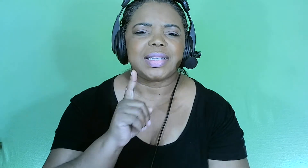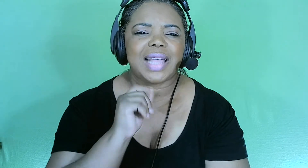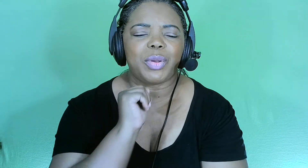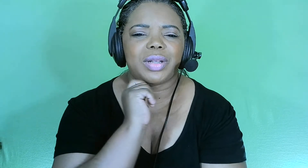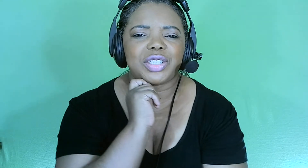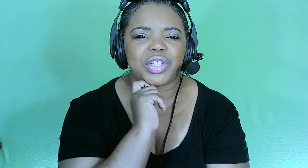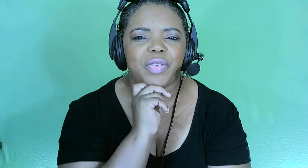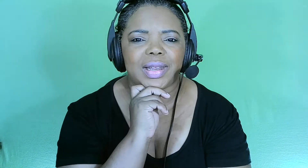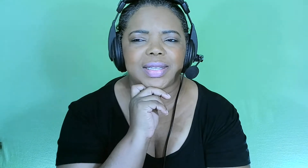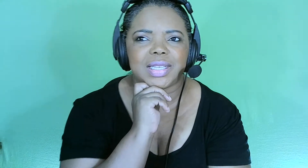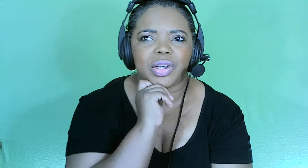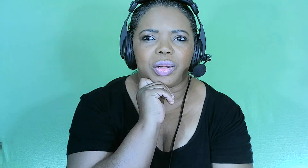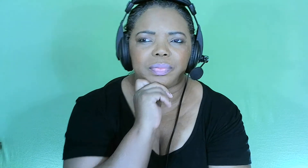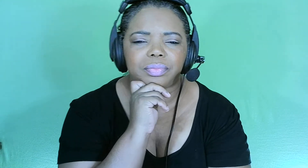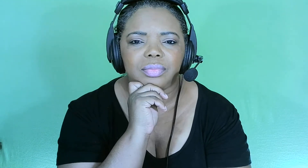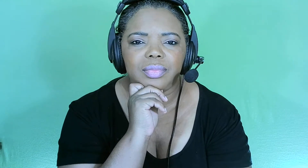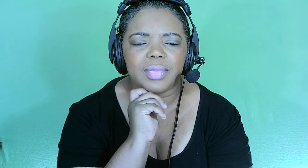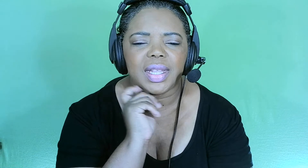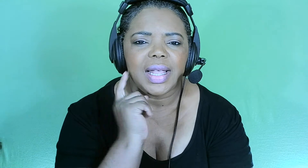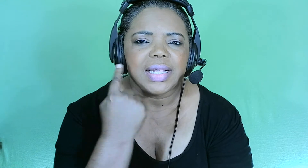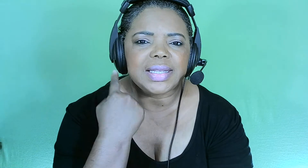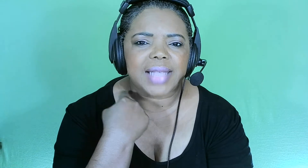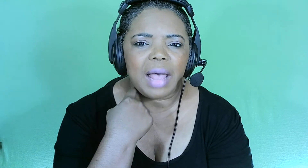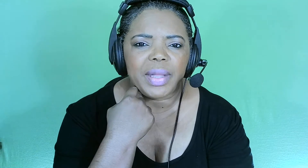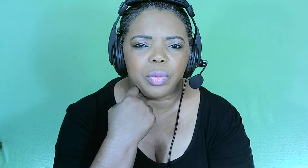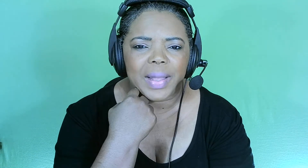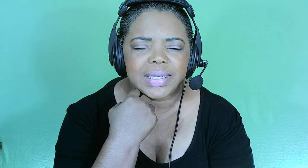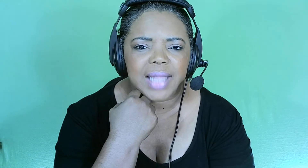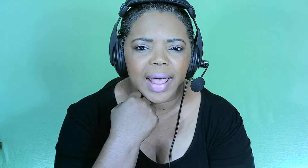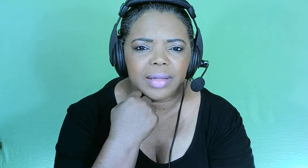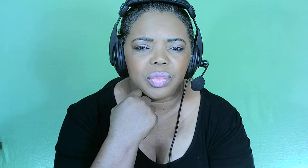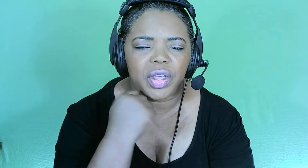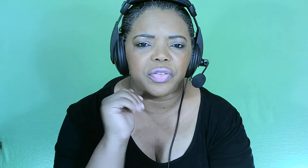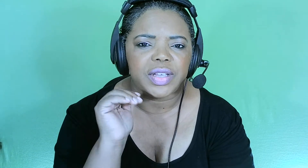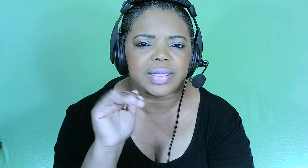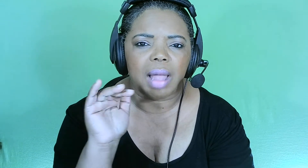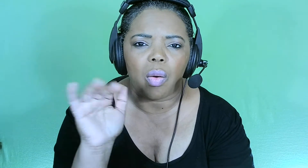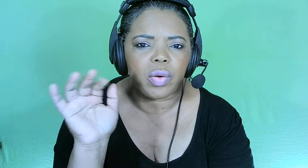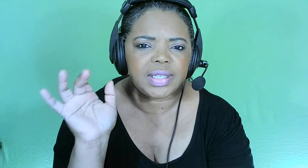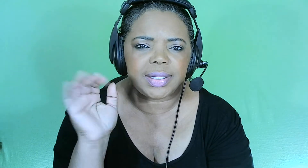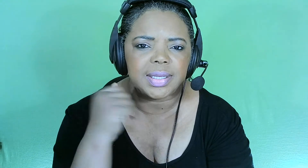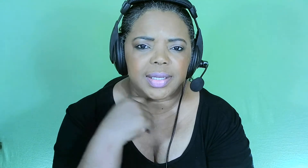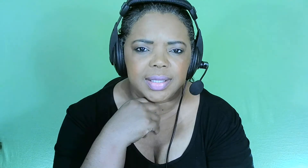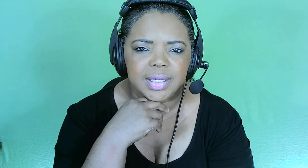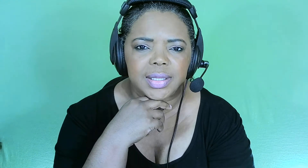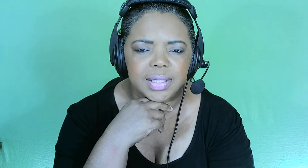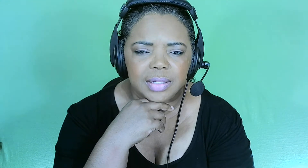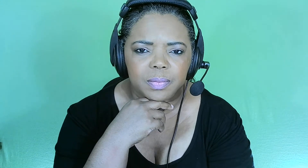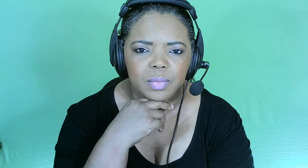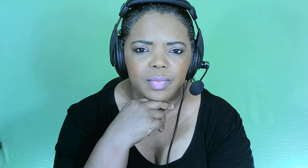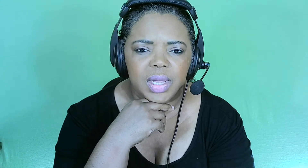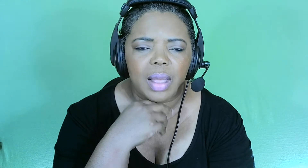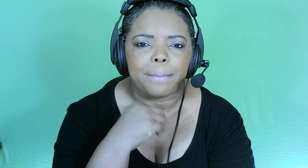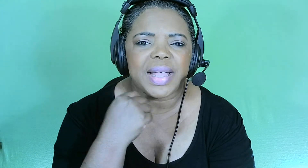sabe quando a gente fala assim, ó? Sábado passado eu fiz tal coisa assim, assim, assim. Mas